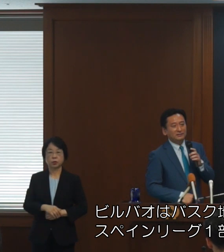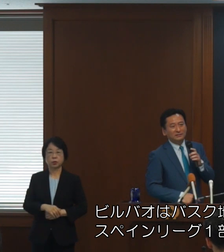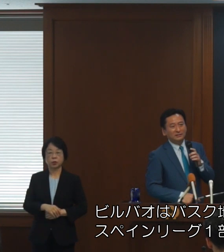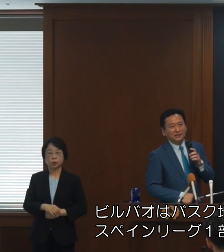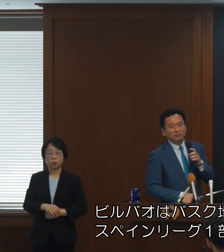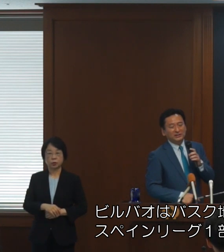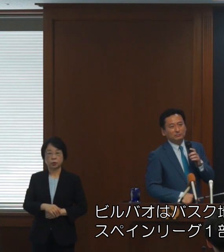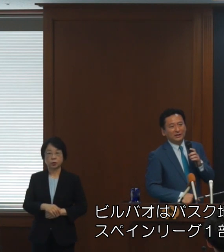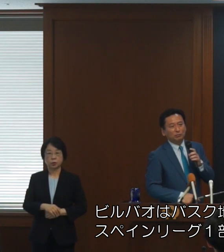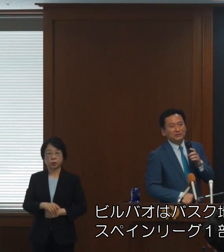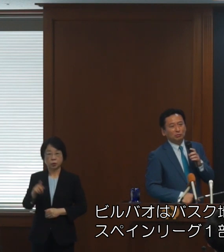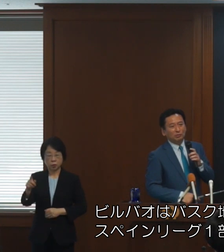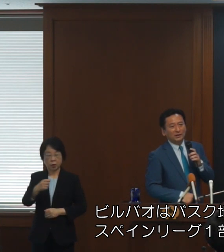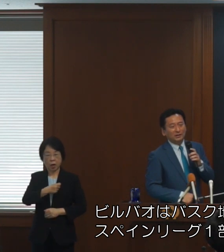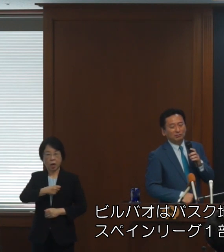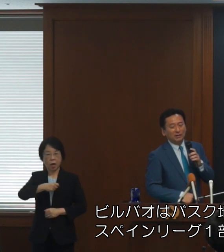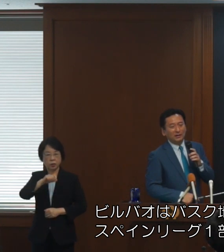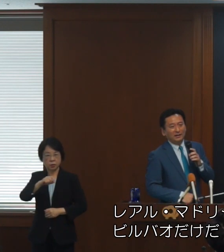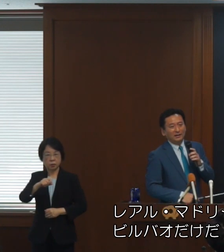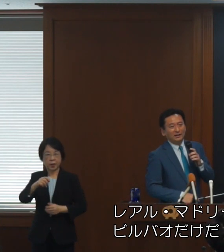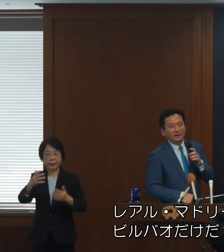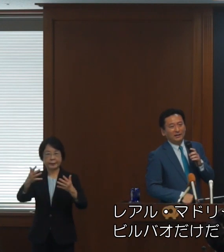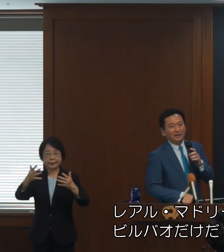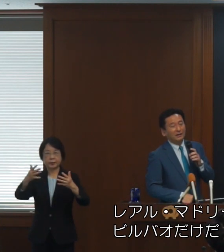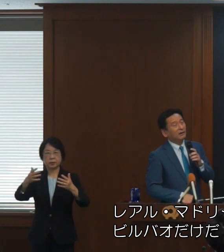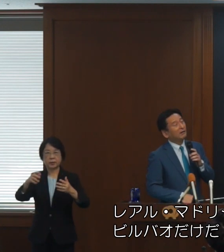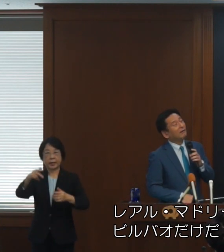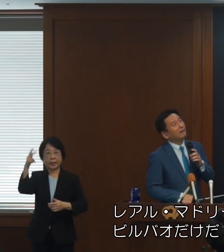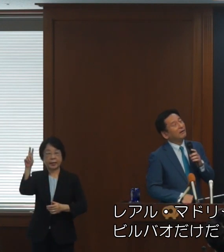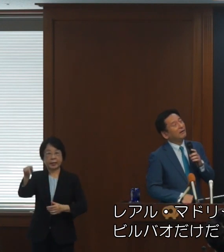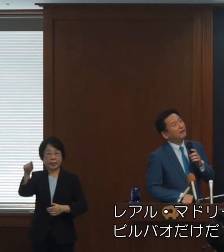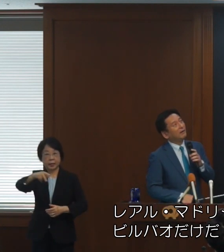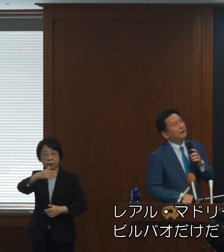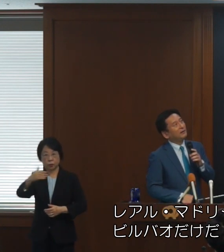スペインリーグ一部から落ちたことがないのは